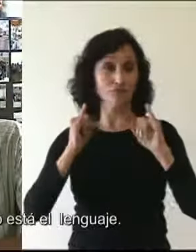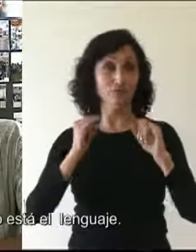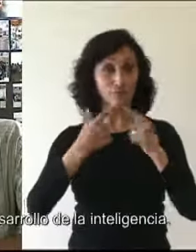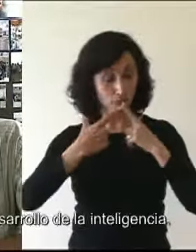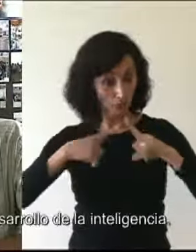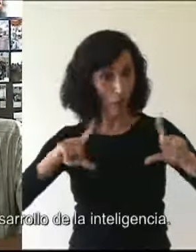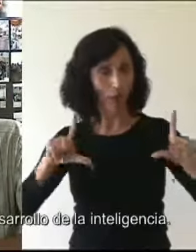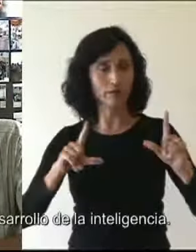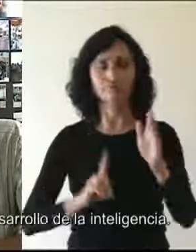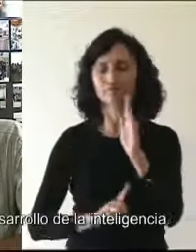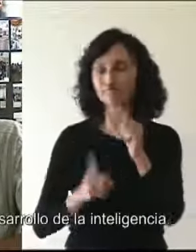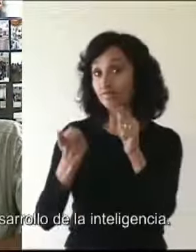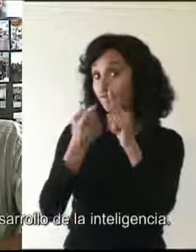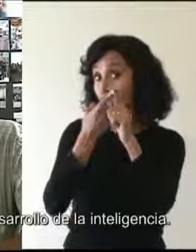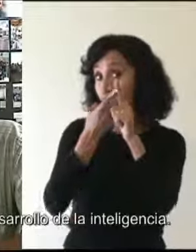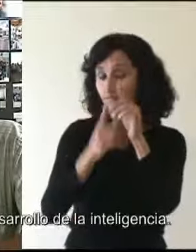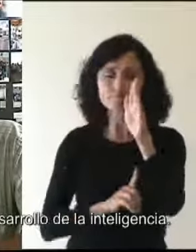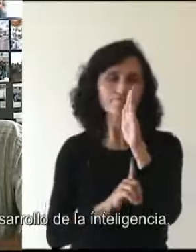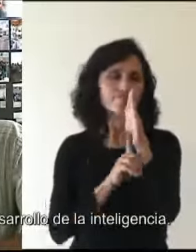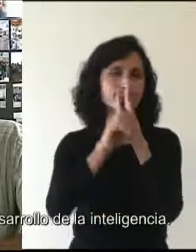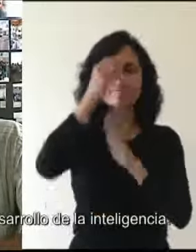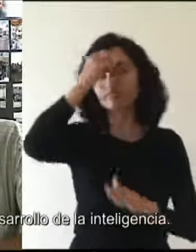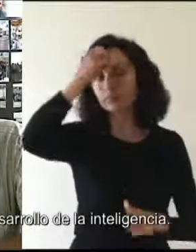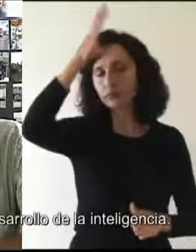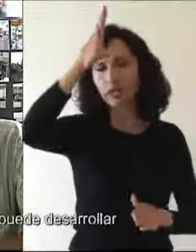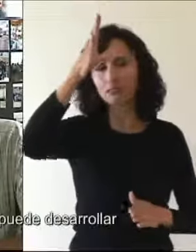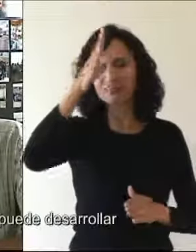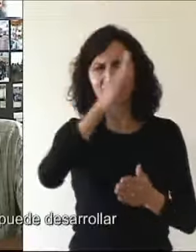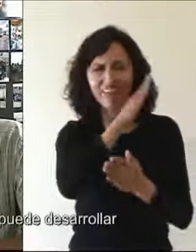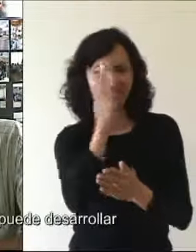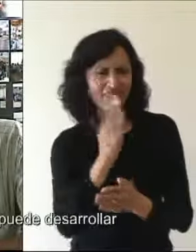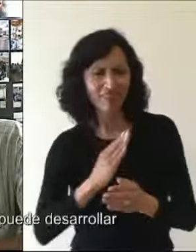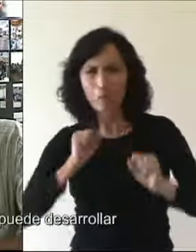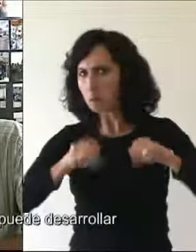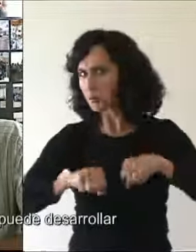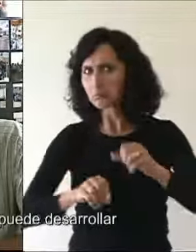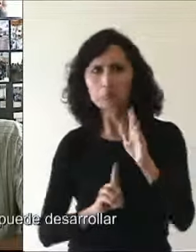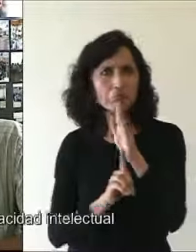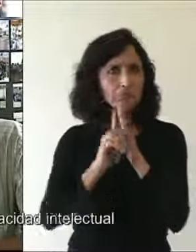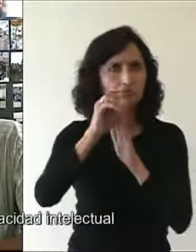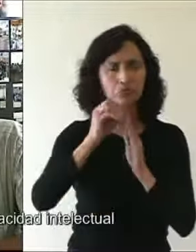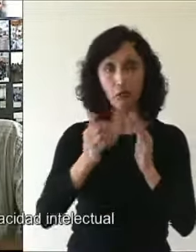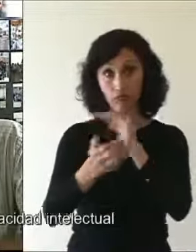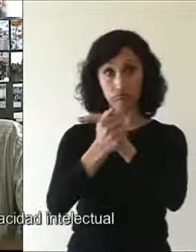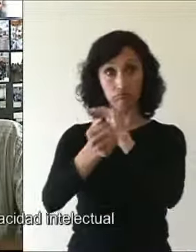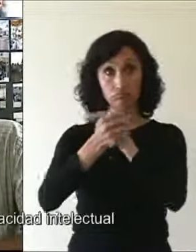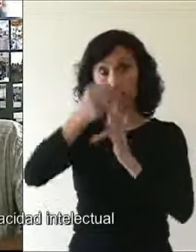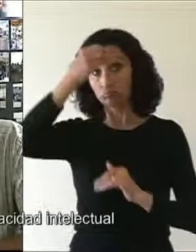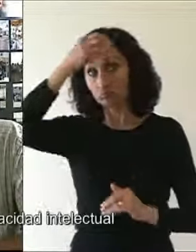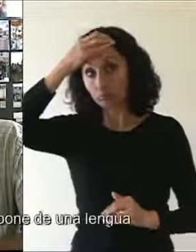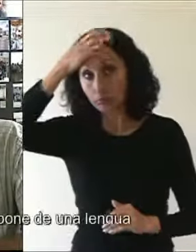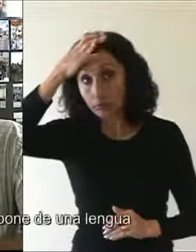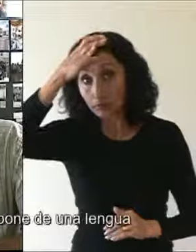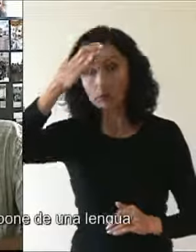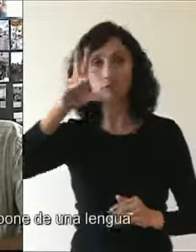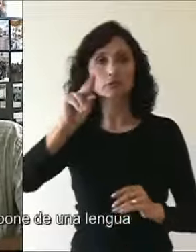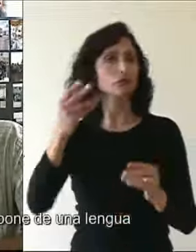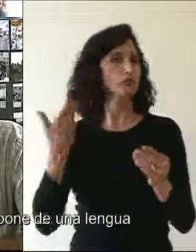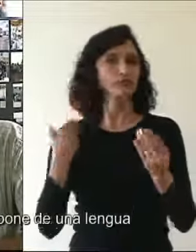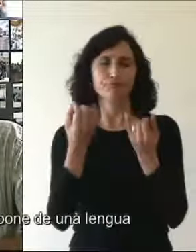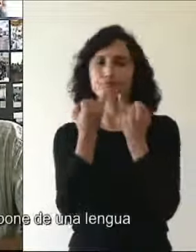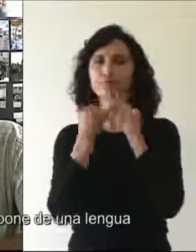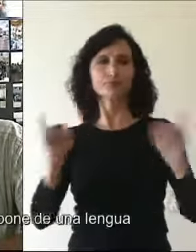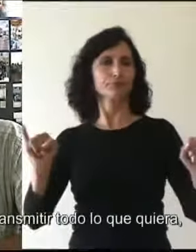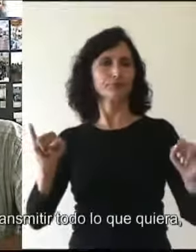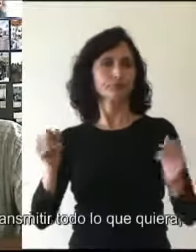el lenguaje. Segundo, el desarrollo de la inteligencia. Nadie puede desarrollar la capacidad intelectual si